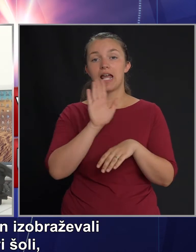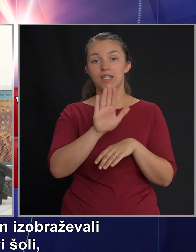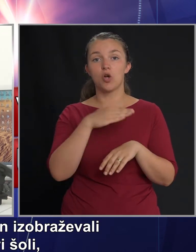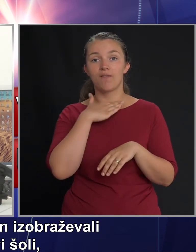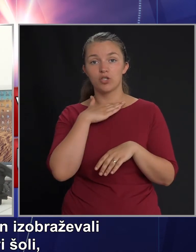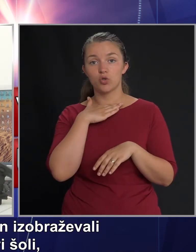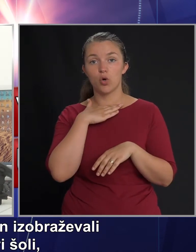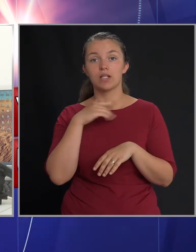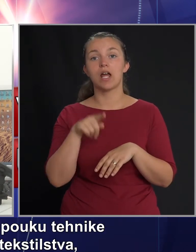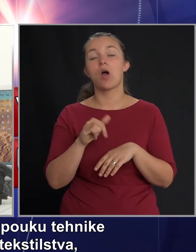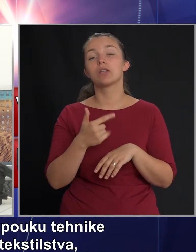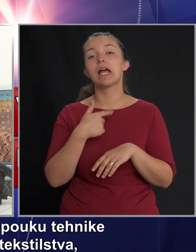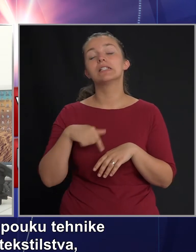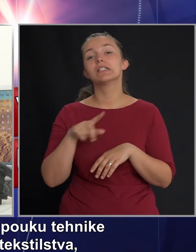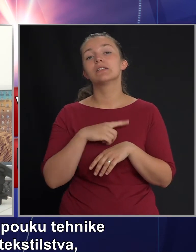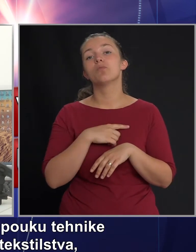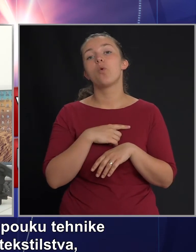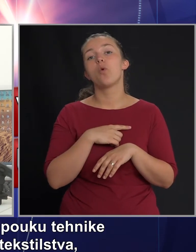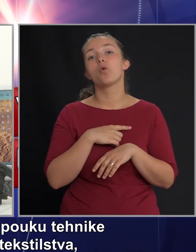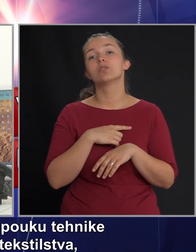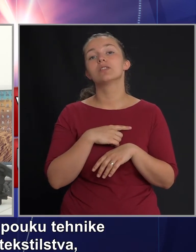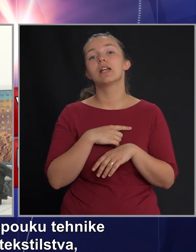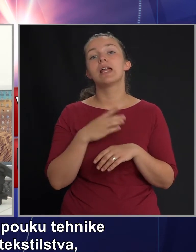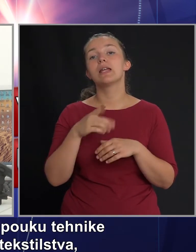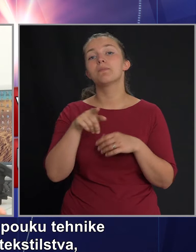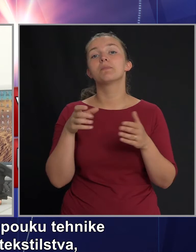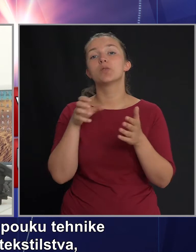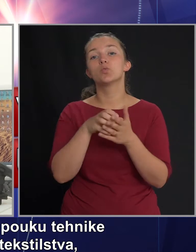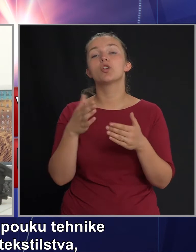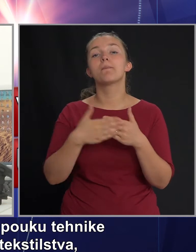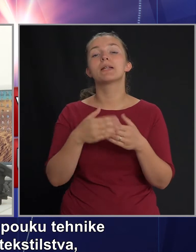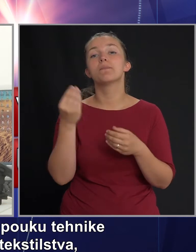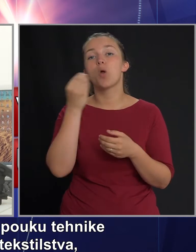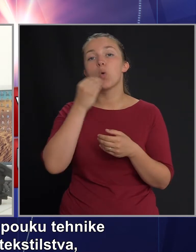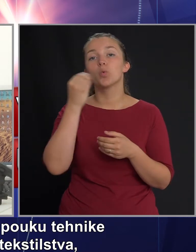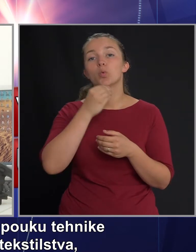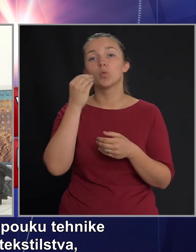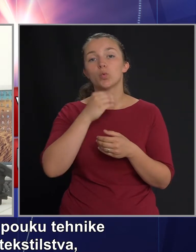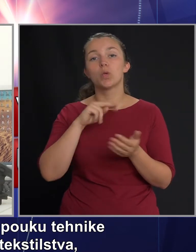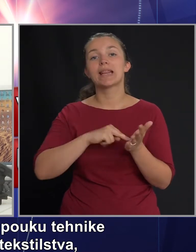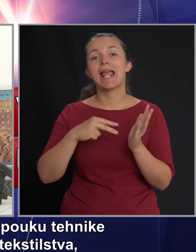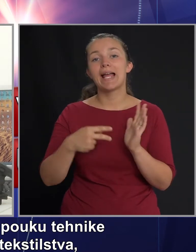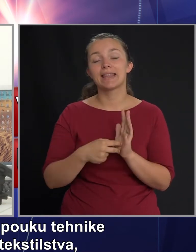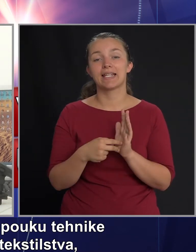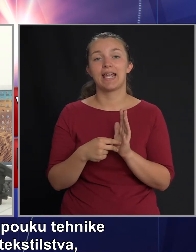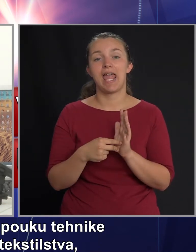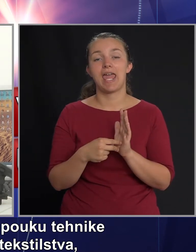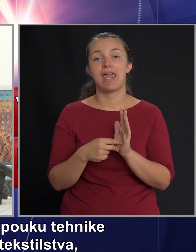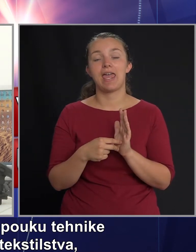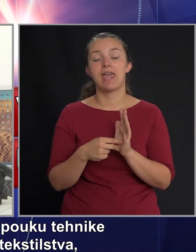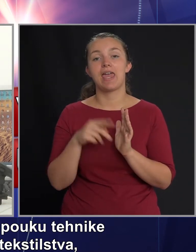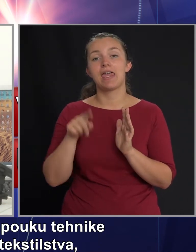na njihovi šoli, tako da smo se pridružili pri pouku